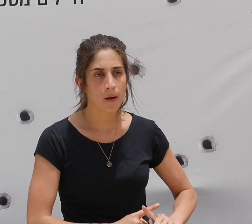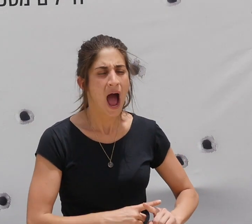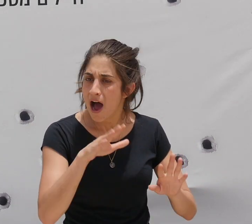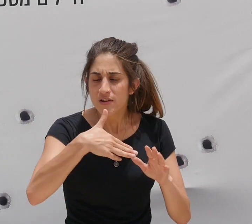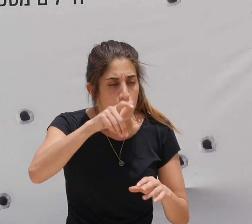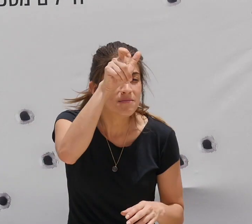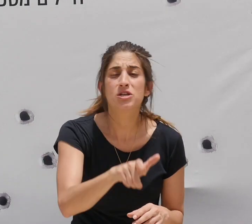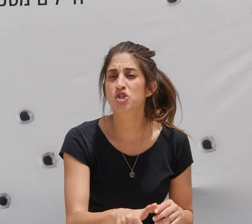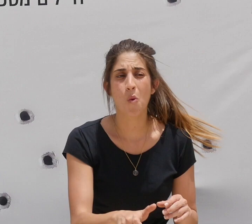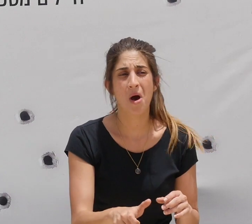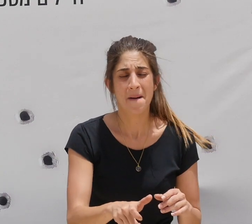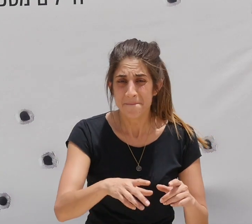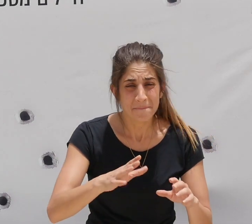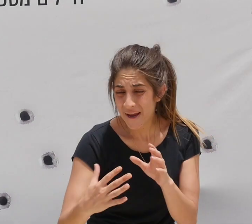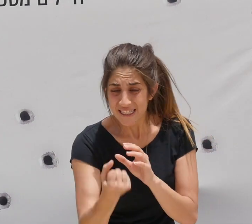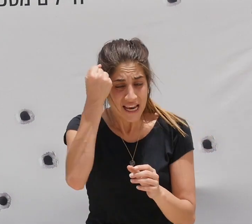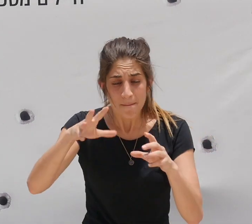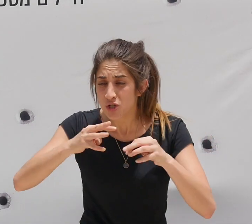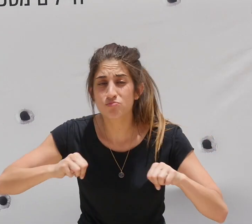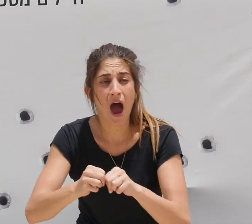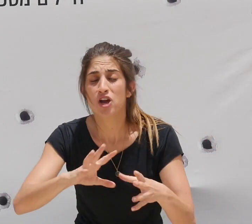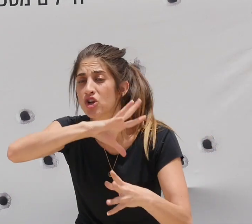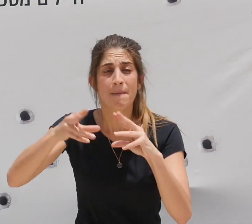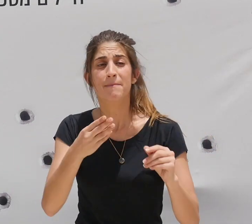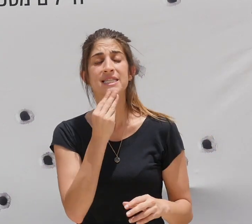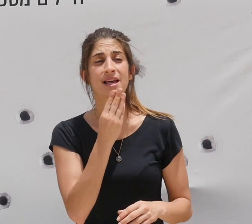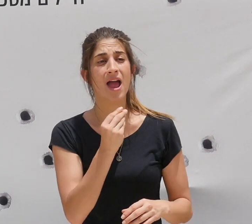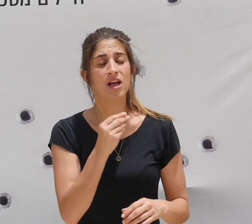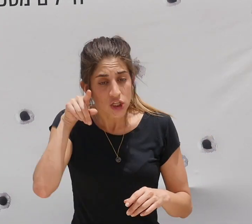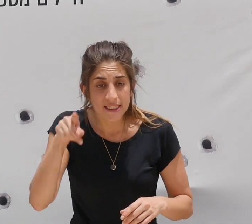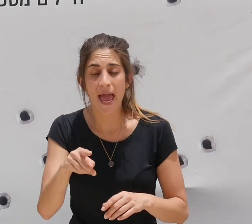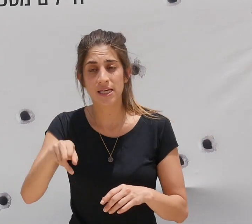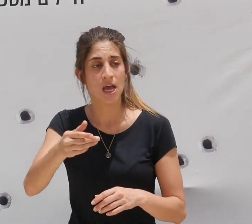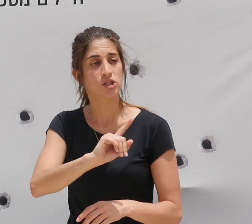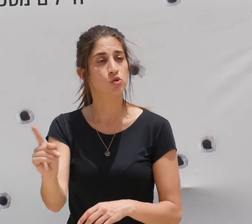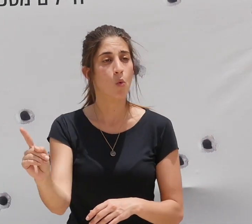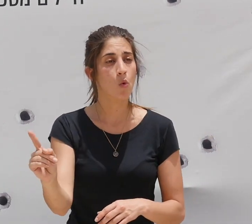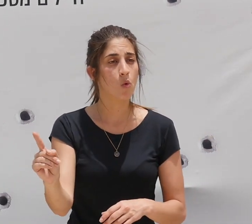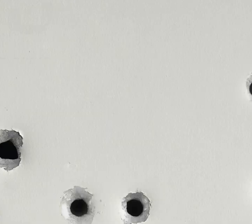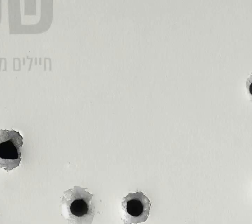מישהו הציל עכשיו משפחה שלמה מישראל, שזה יהיה אסור.